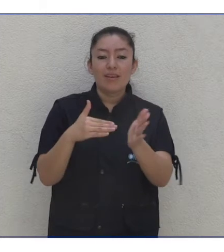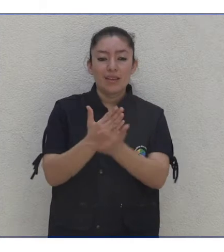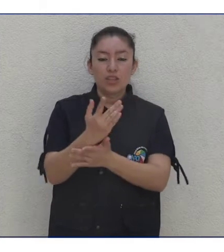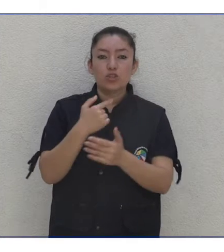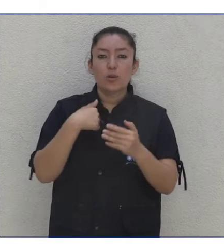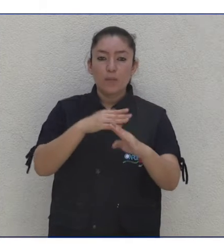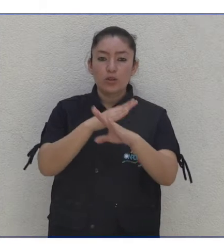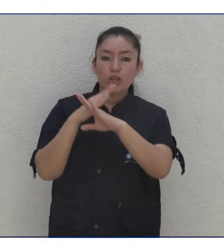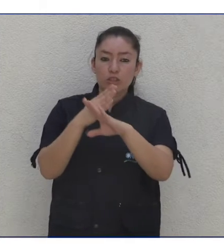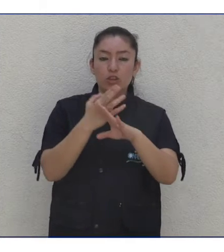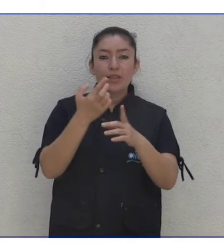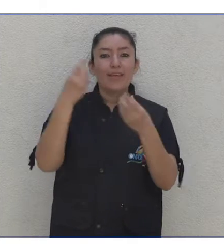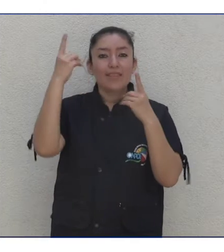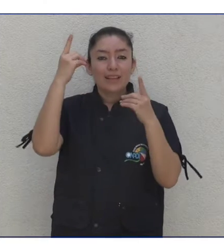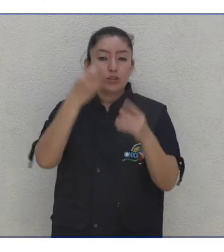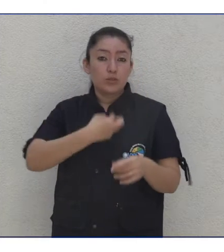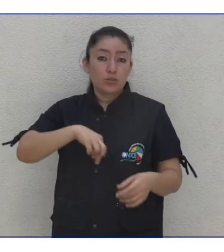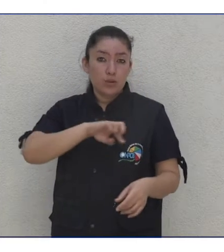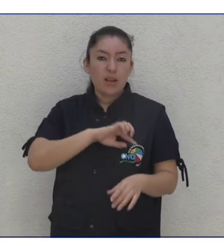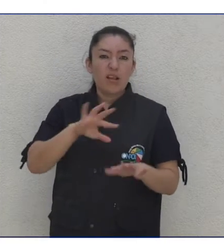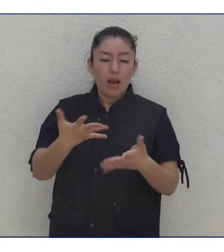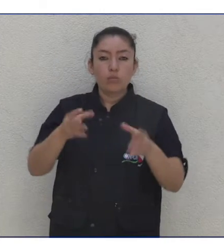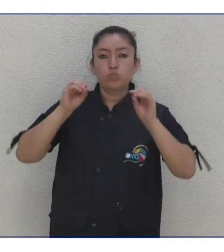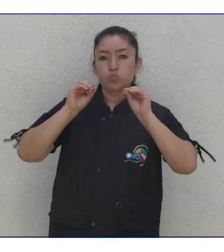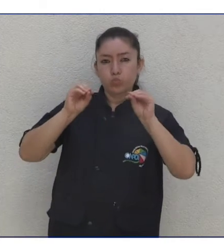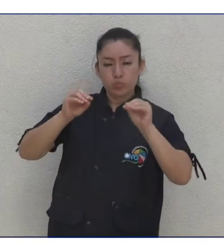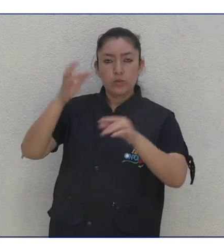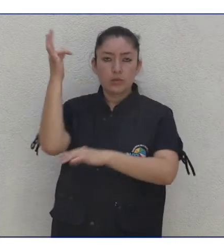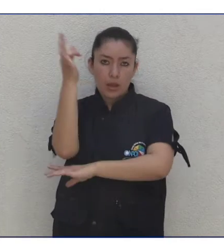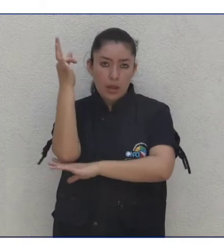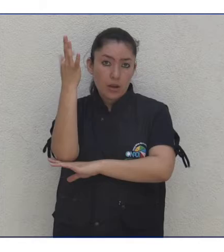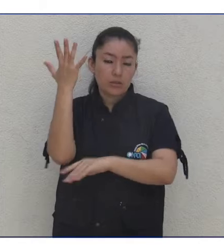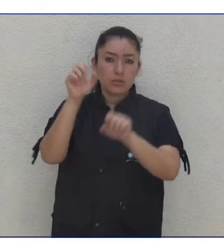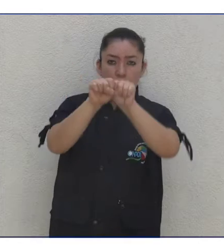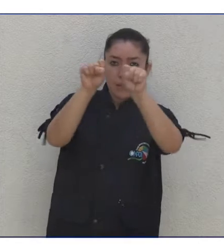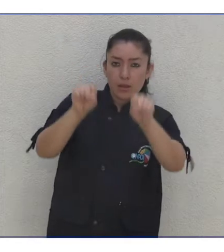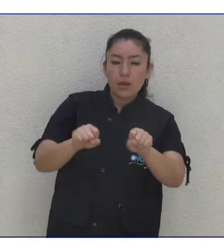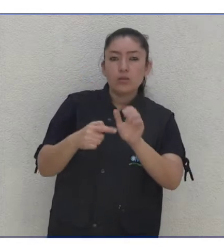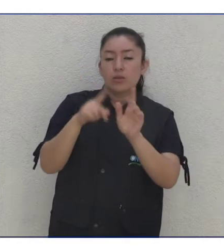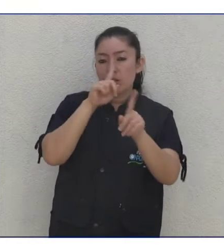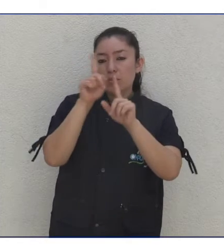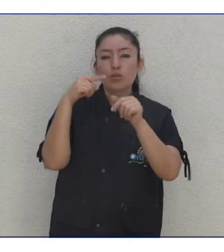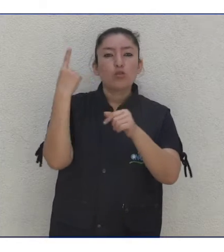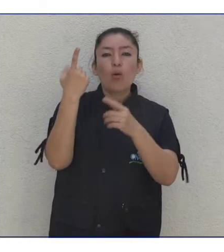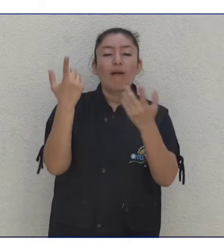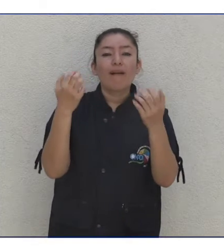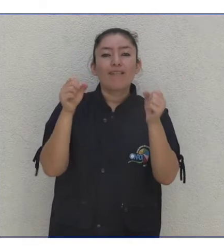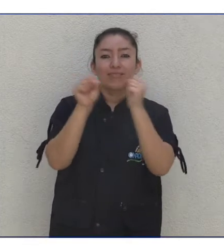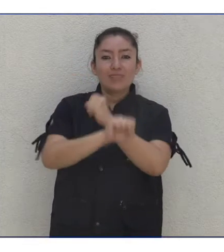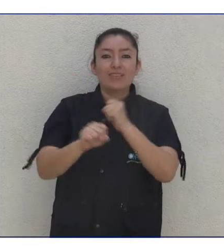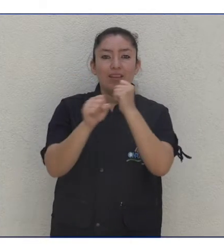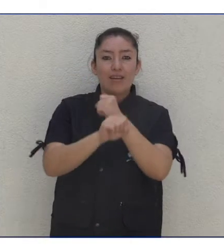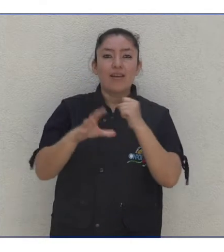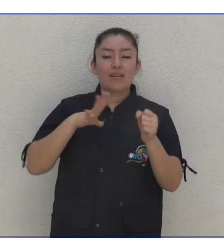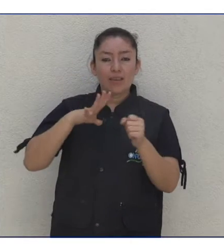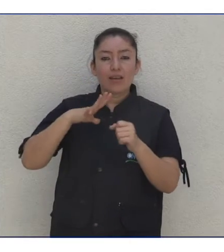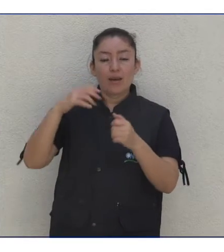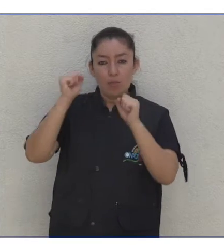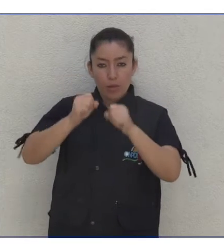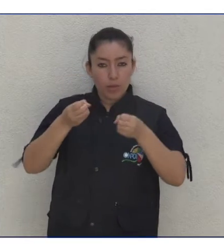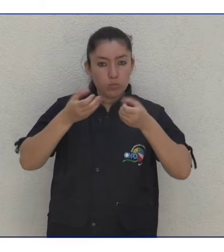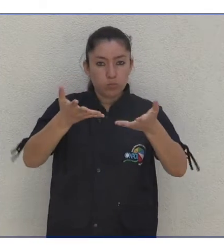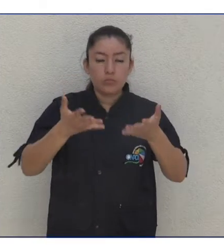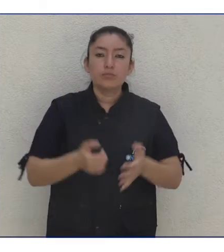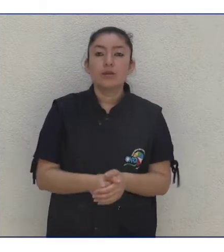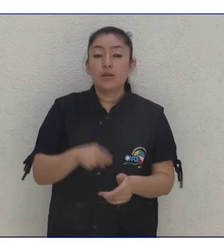de los particulares mediante cursos, talleres, seminarios y toda estrategia pedagógica que se considere